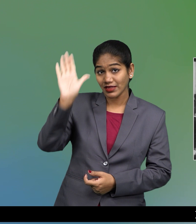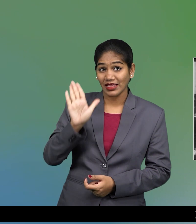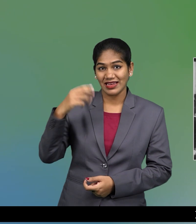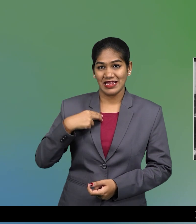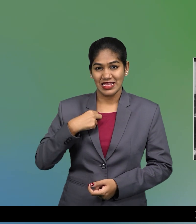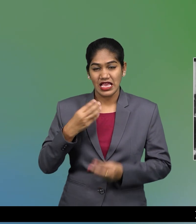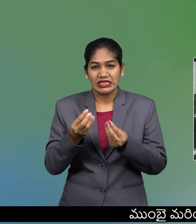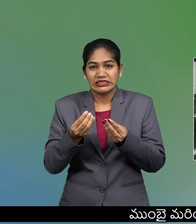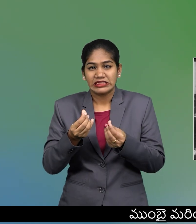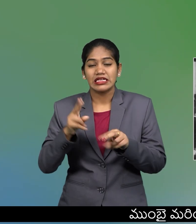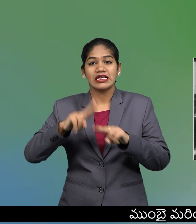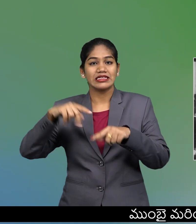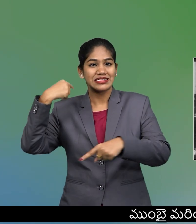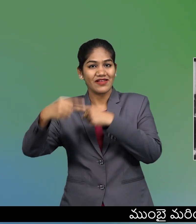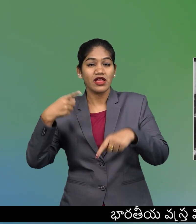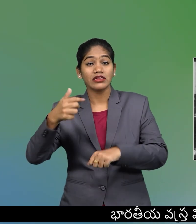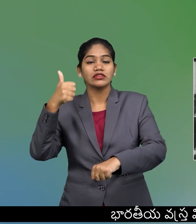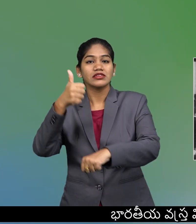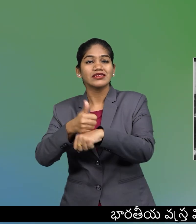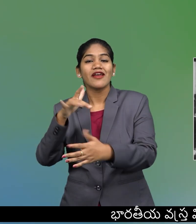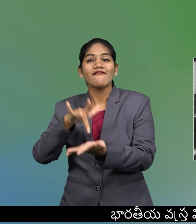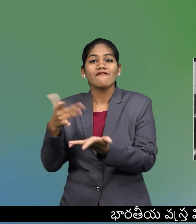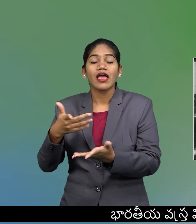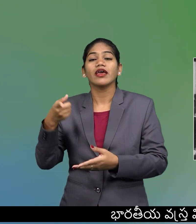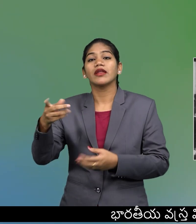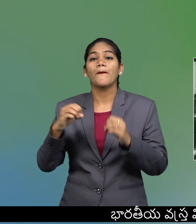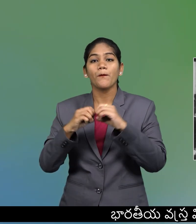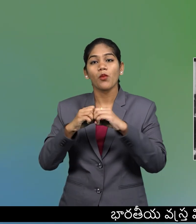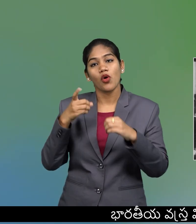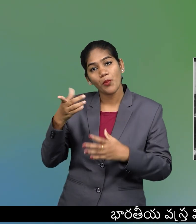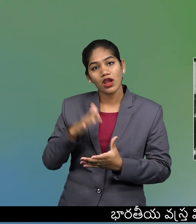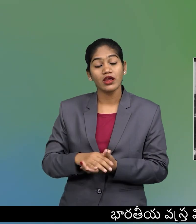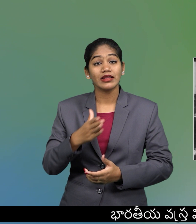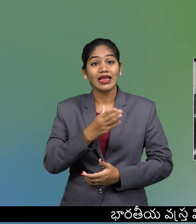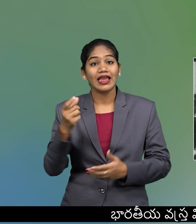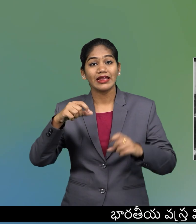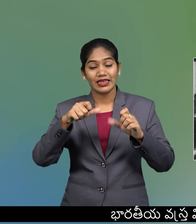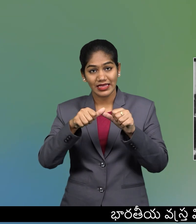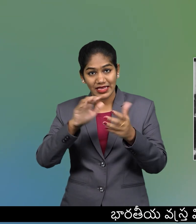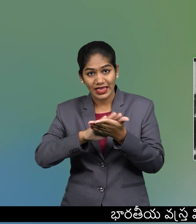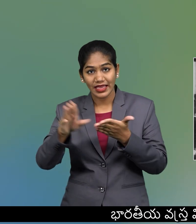1850లలో ముంబై మరియు అహ్మదాబాద్లలో భారతీయ వస్త్ర మిల్లులు స్థాపించబడ్డాయి.